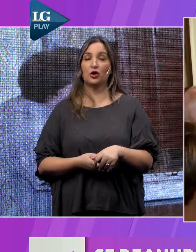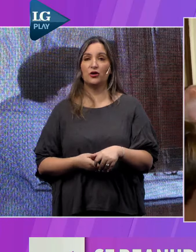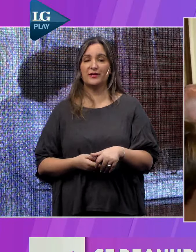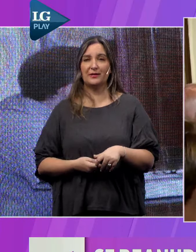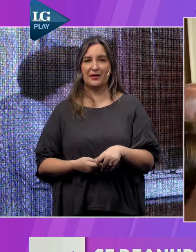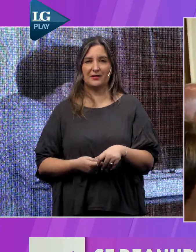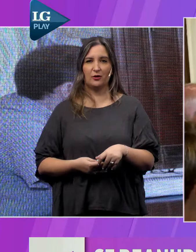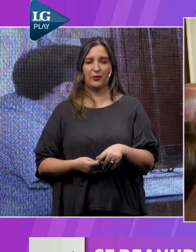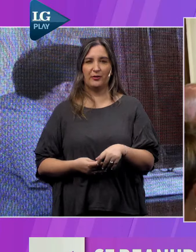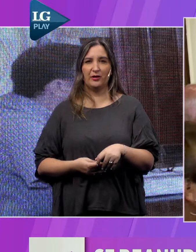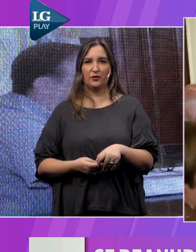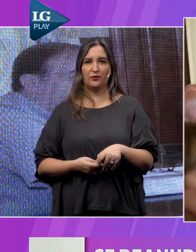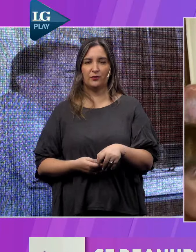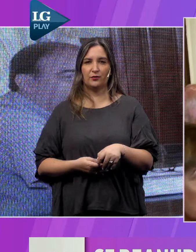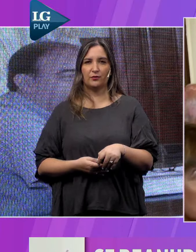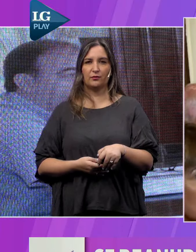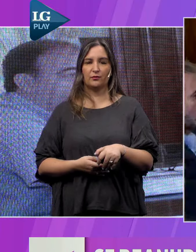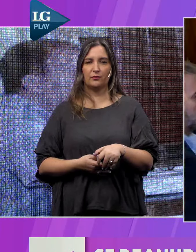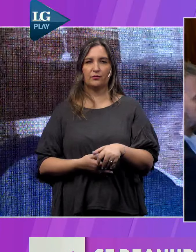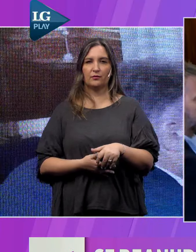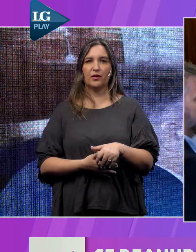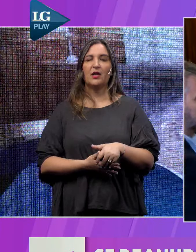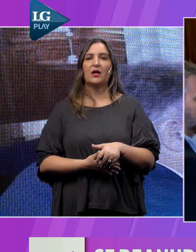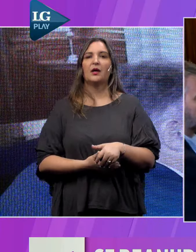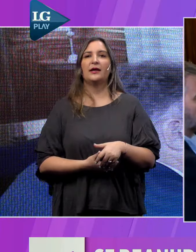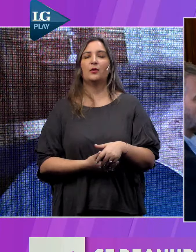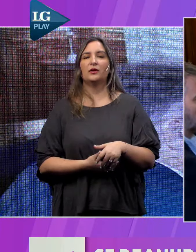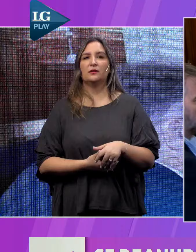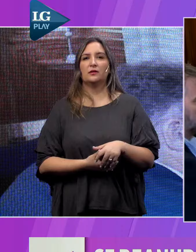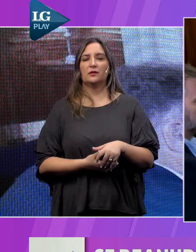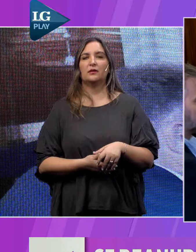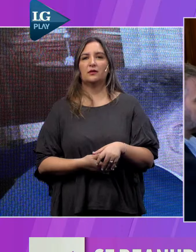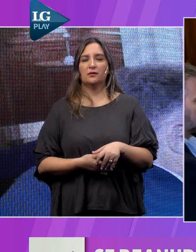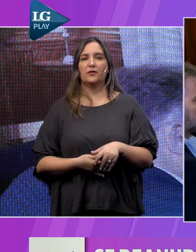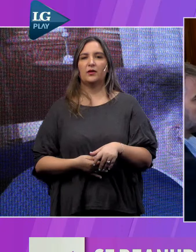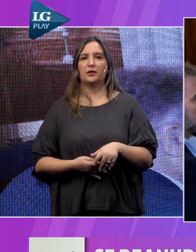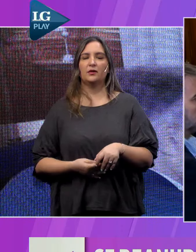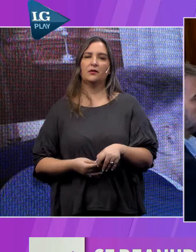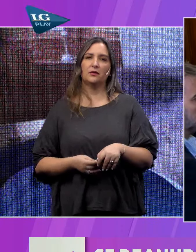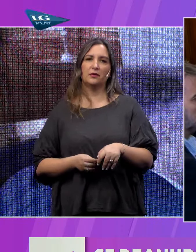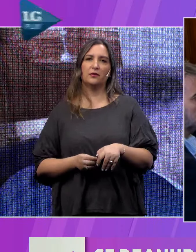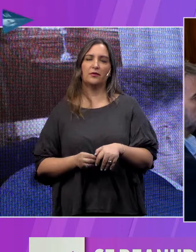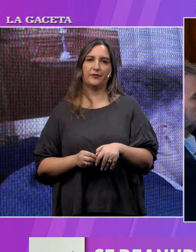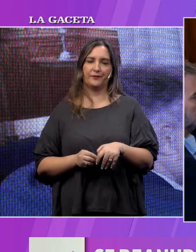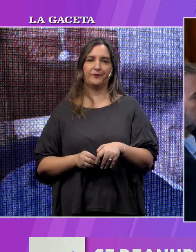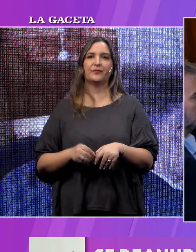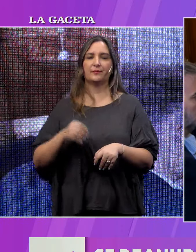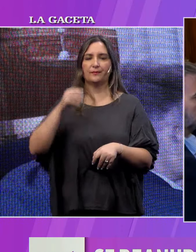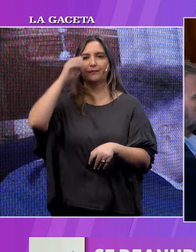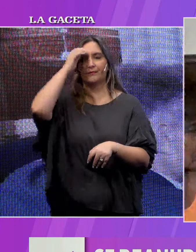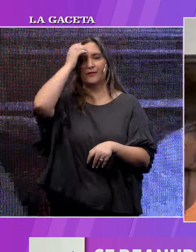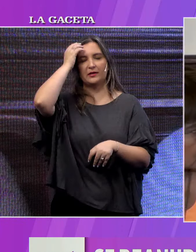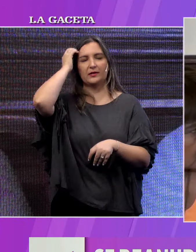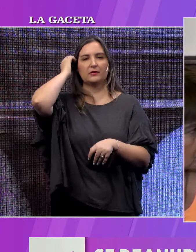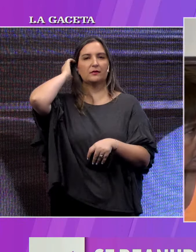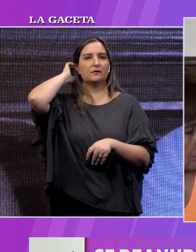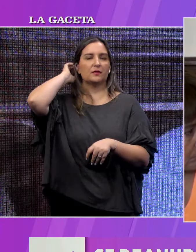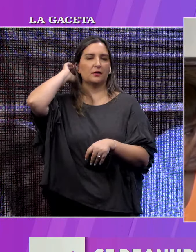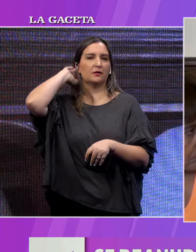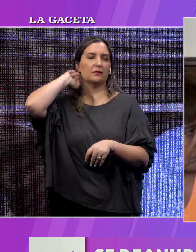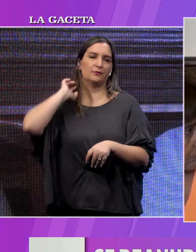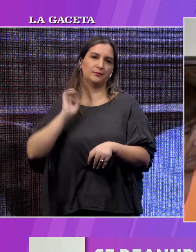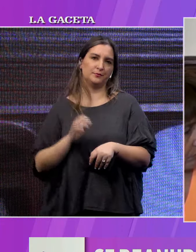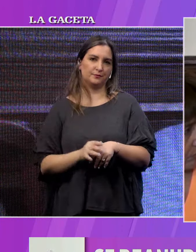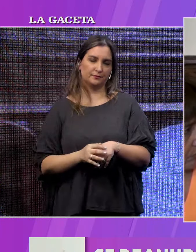Ah, ¿con los docentes van a ser los primeros? Sí, sí, sí, así es. Docentes, después UPCN, ATE, Frente Gremial Estatal, que